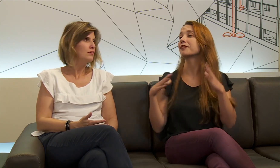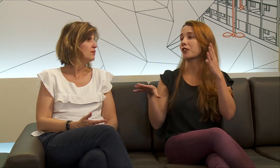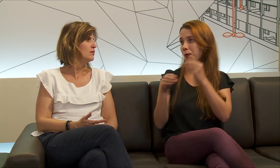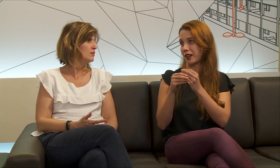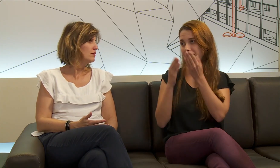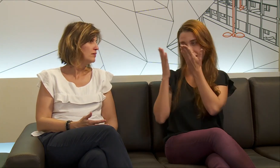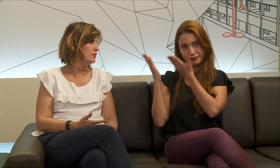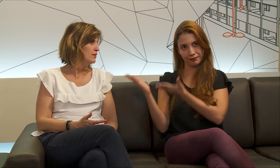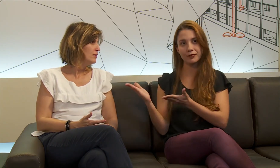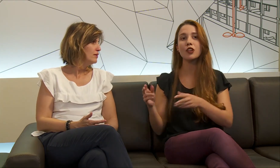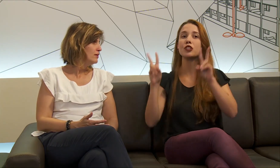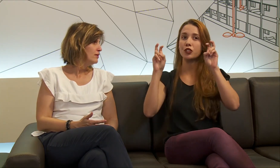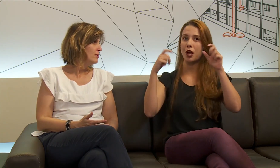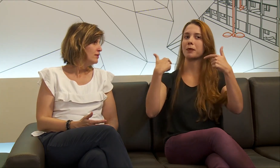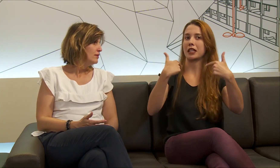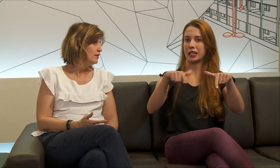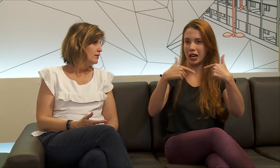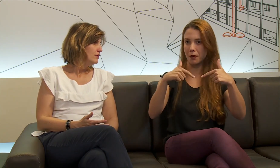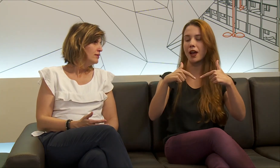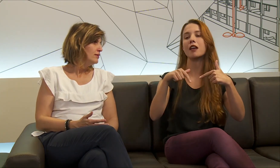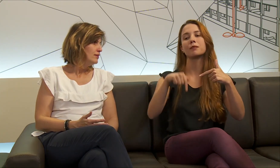Complementando o que foi dito pela Mariane,